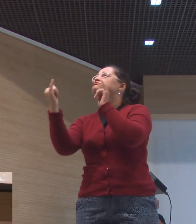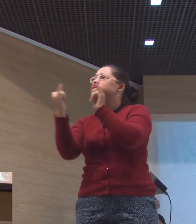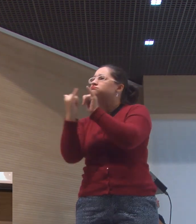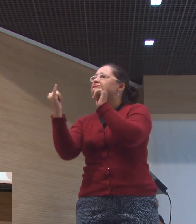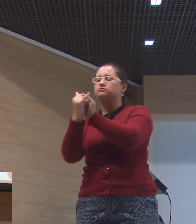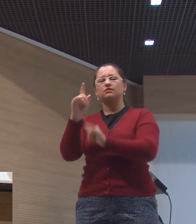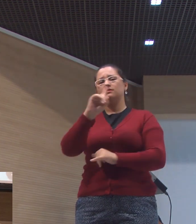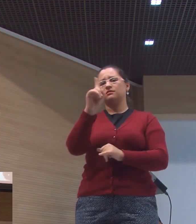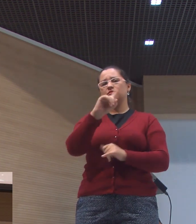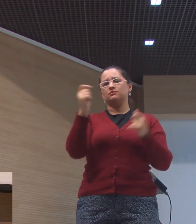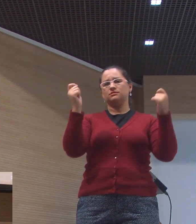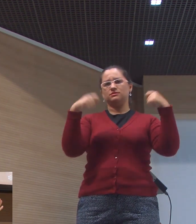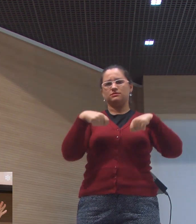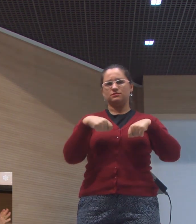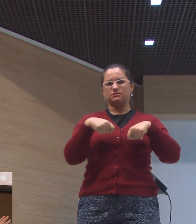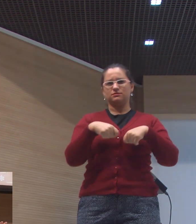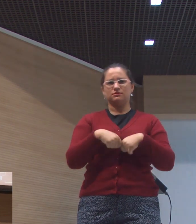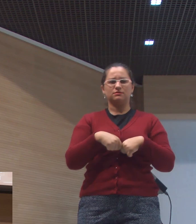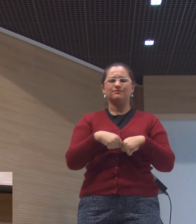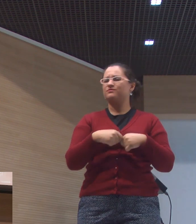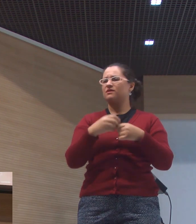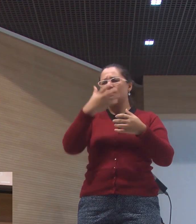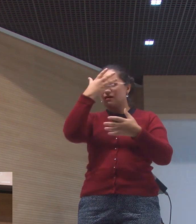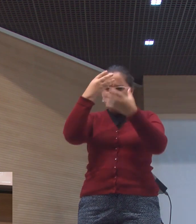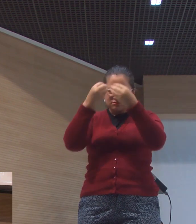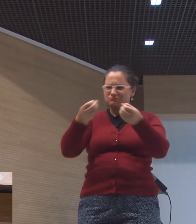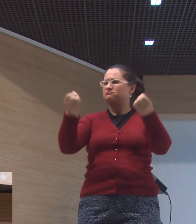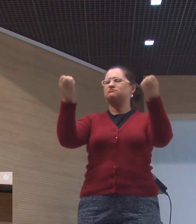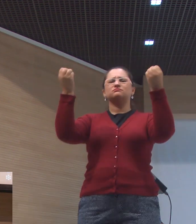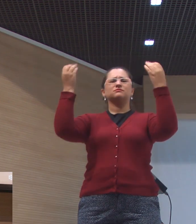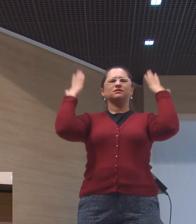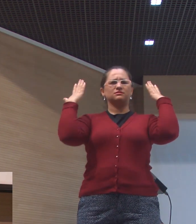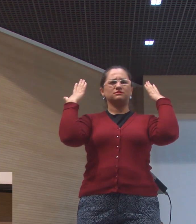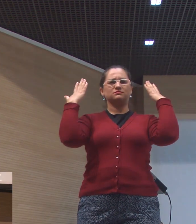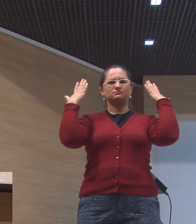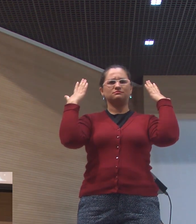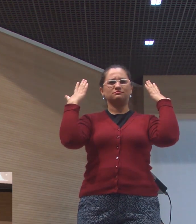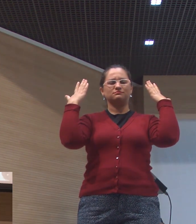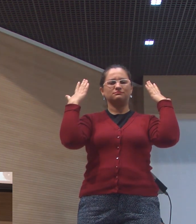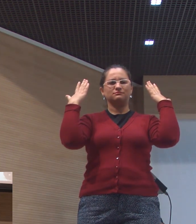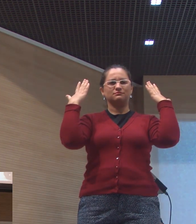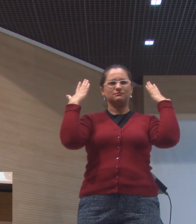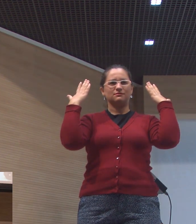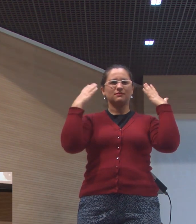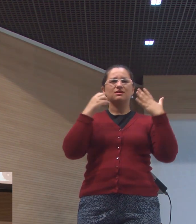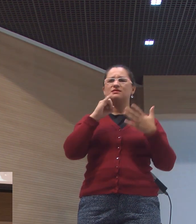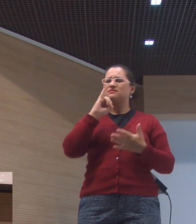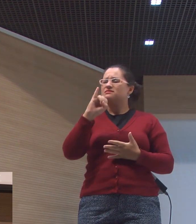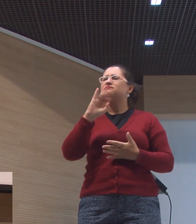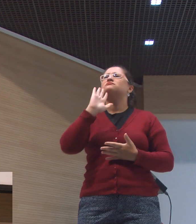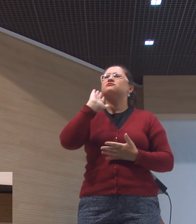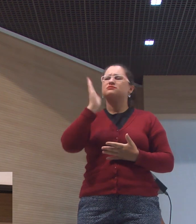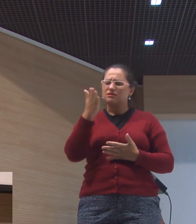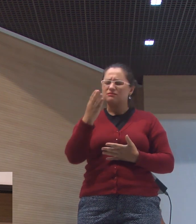Jesus. Não carrega mais essa culpa, está confessado, está abandonado, por favor. A gente não tem que confessar o mesmo pecado